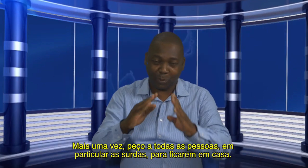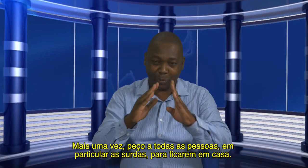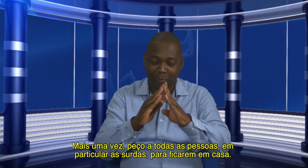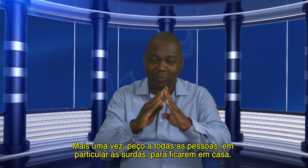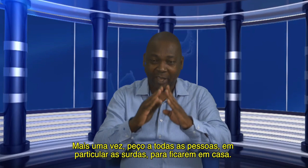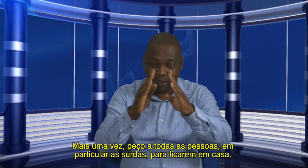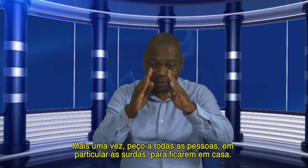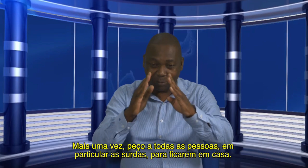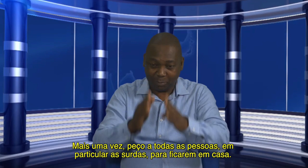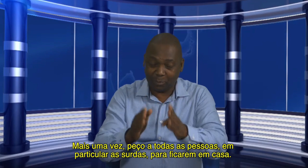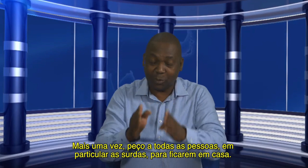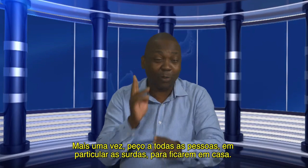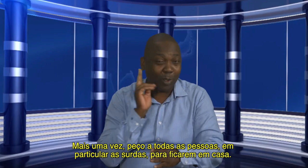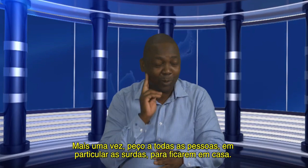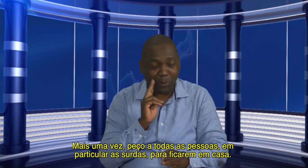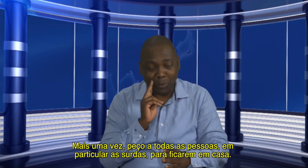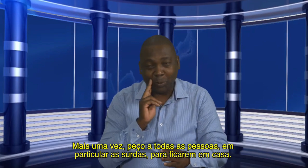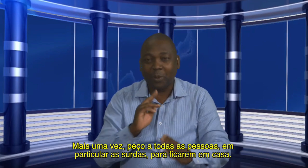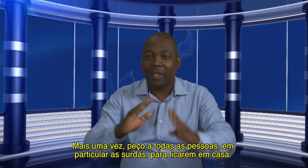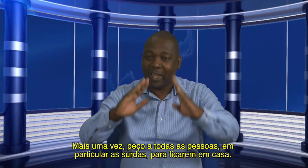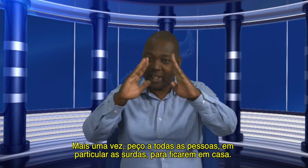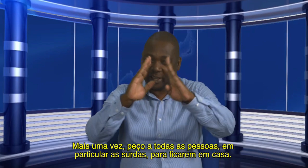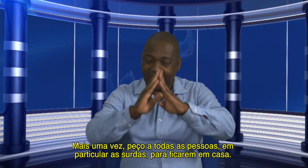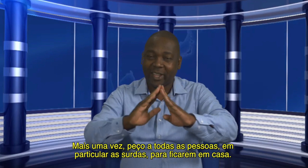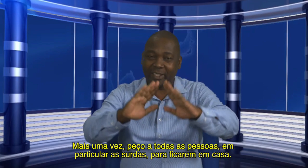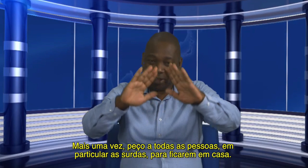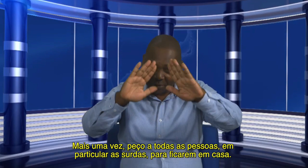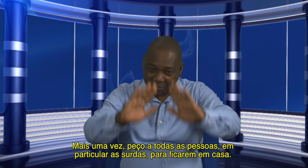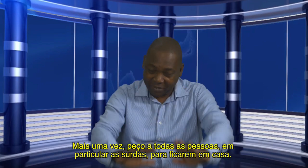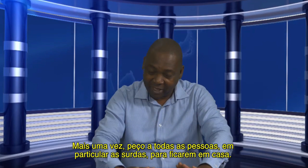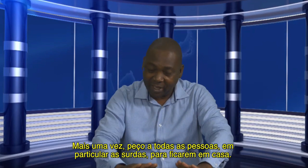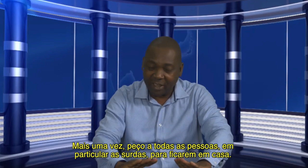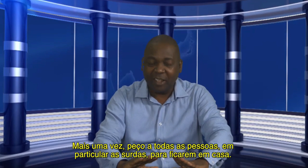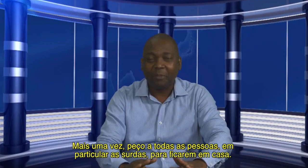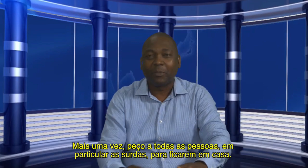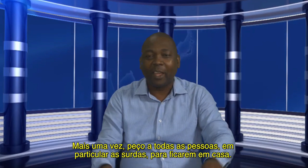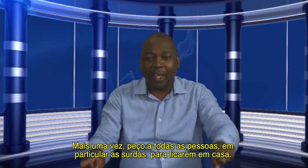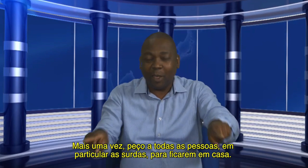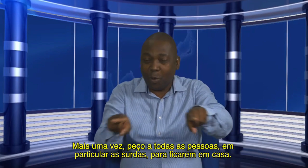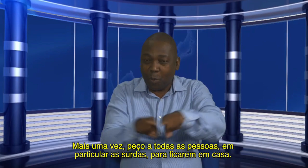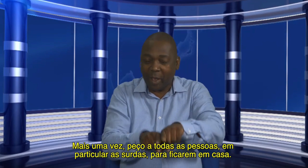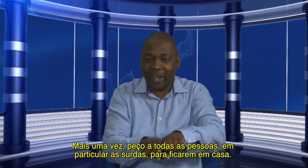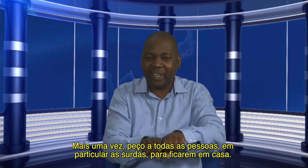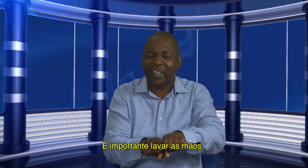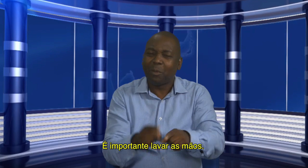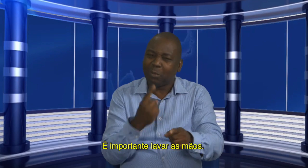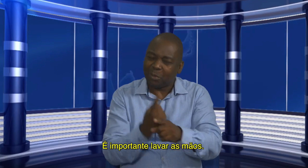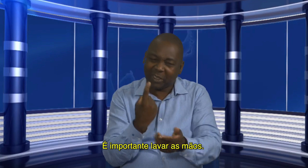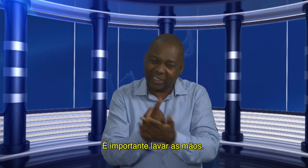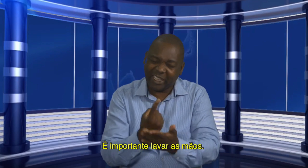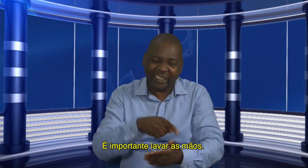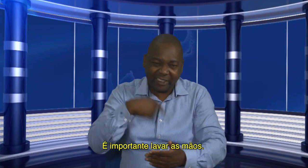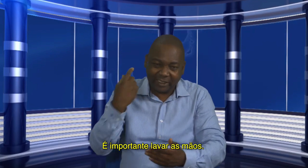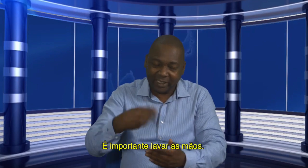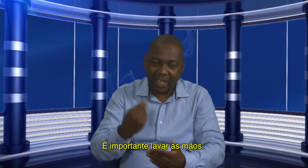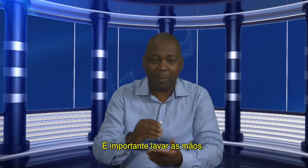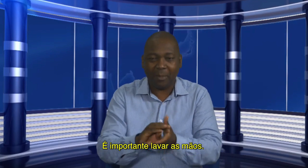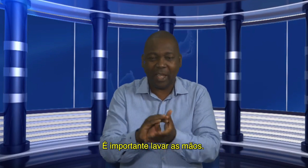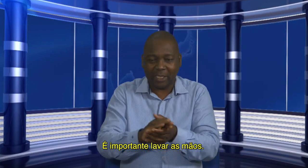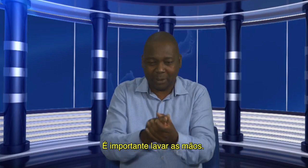todas as pessoas, em particular as pessoas surdas para ficar em casa. E, também, é